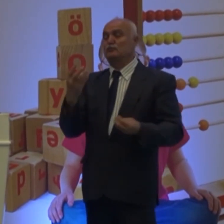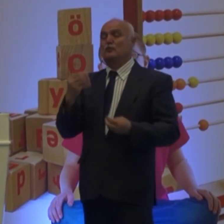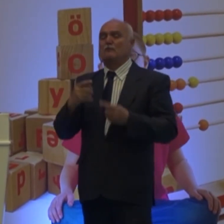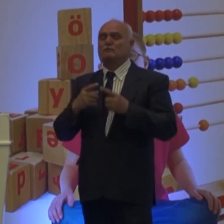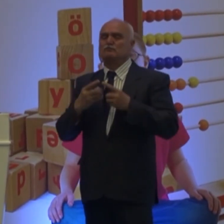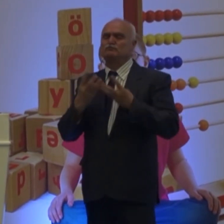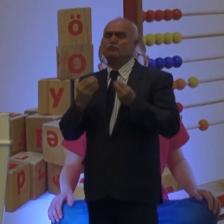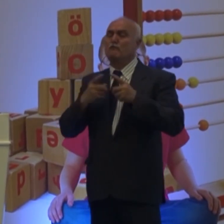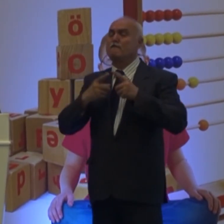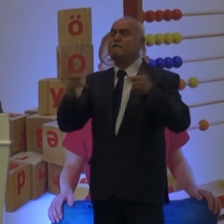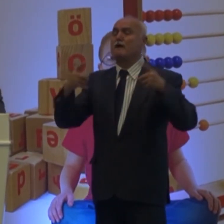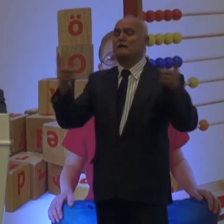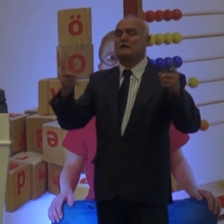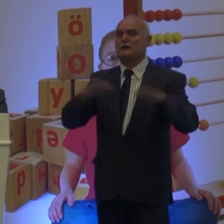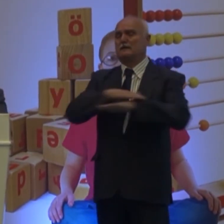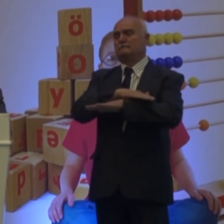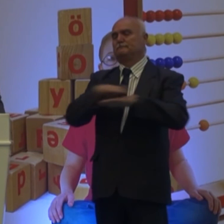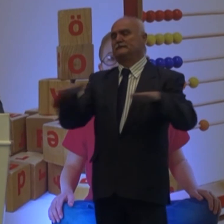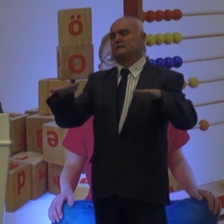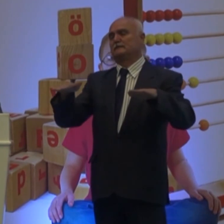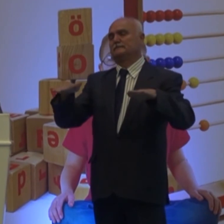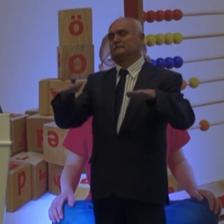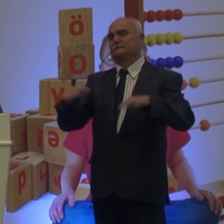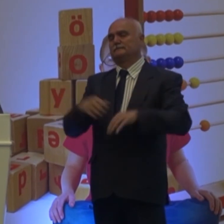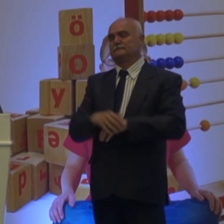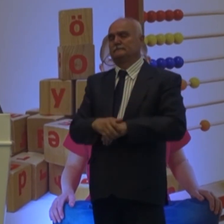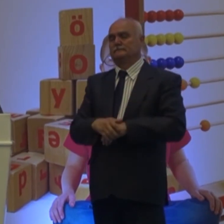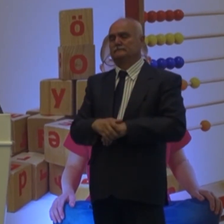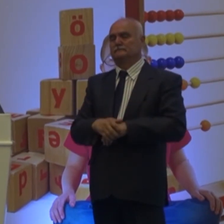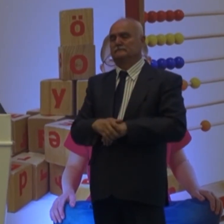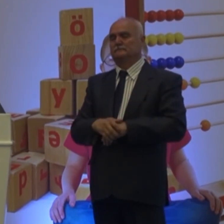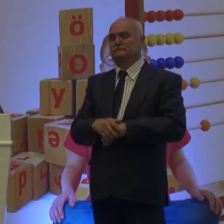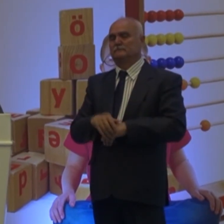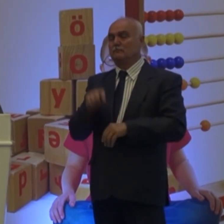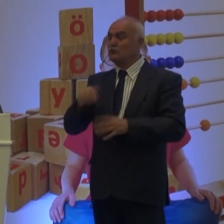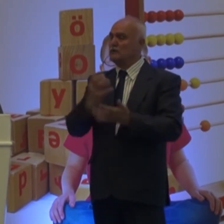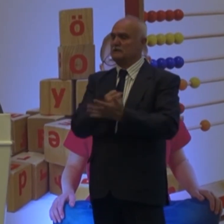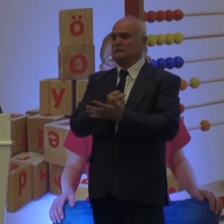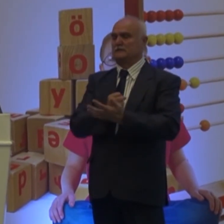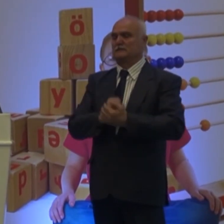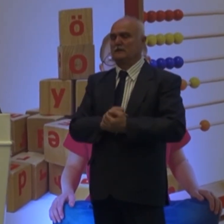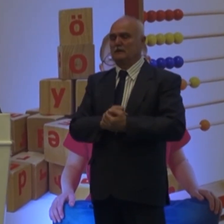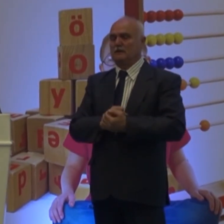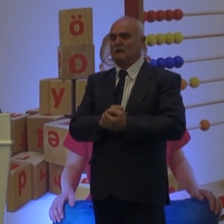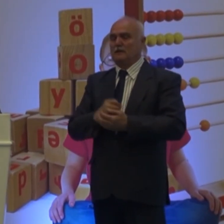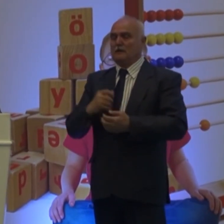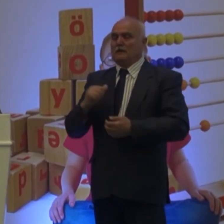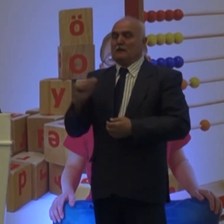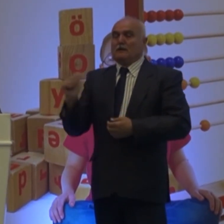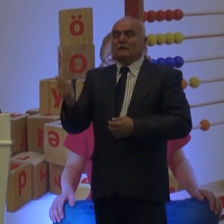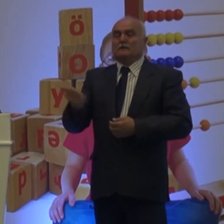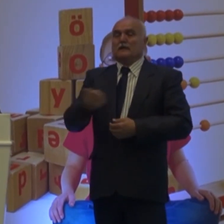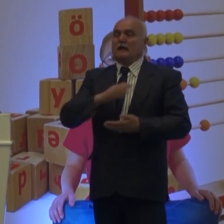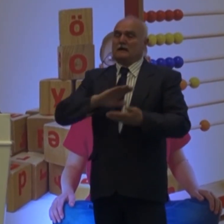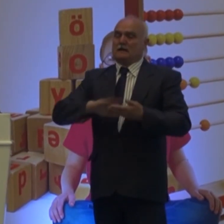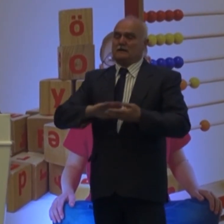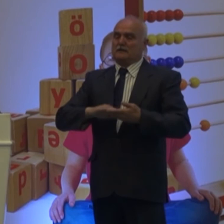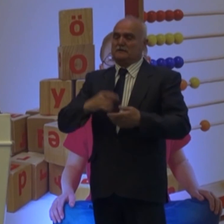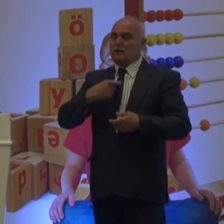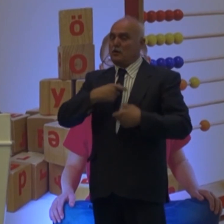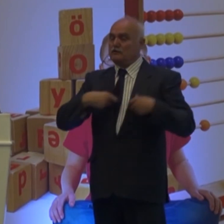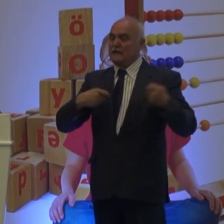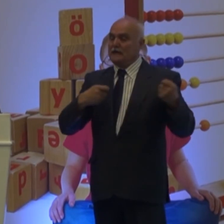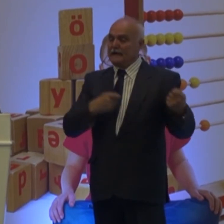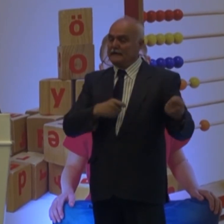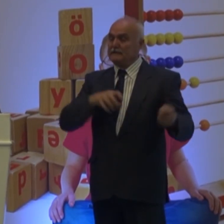farklılıkların ortadan kaldırılmasını elde etmiş olacağız. Değerli dostlar, bunlar özel eğitim